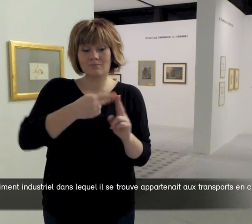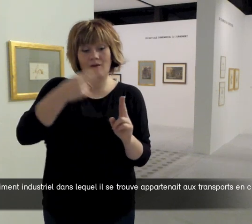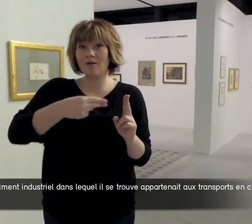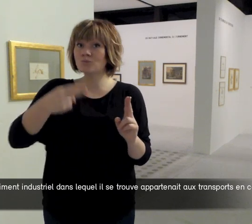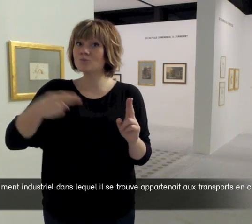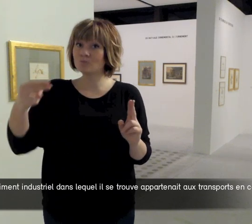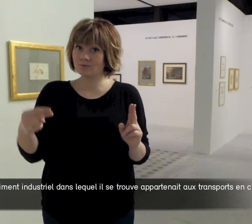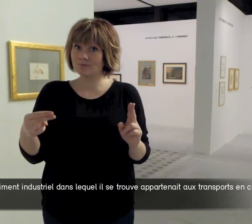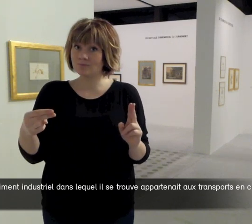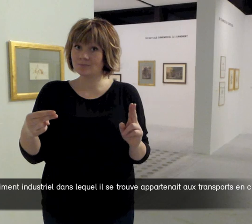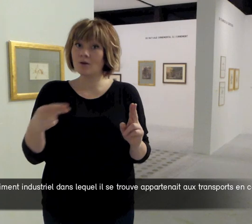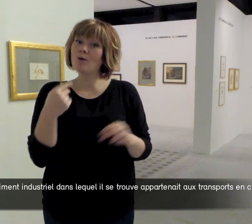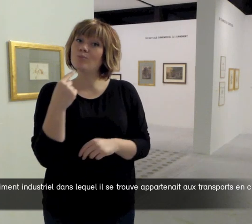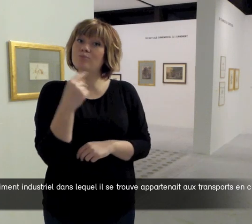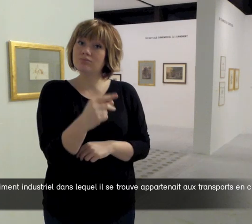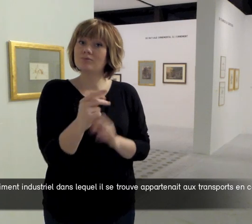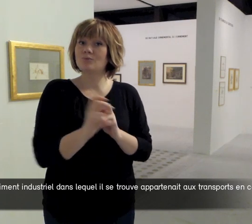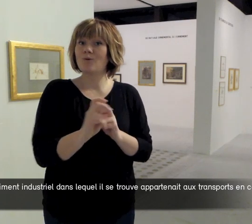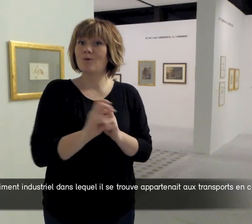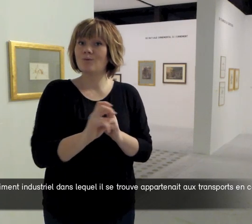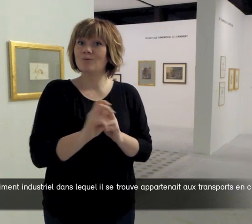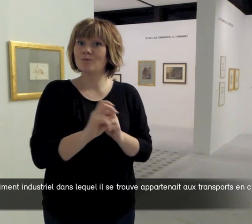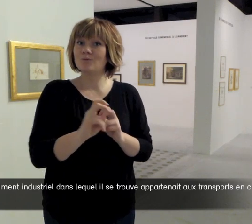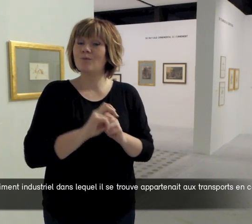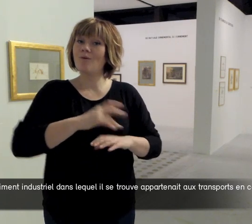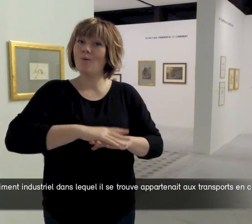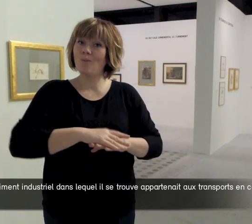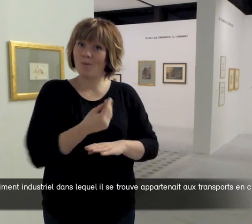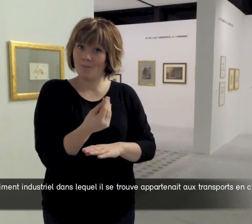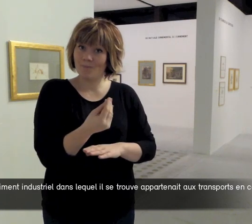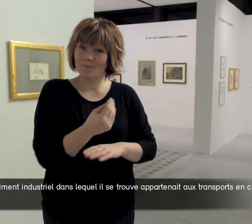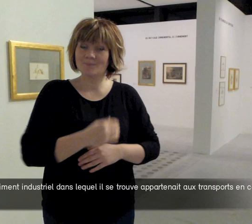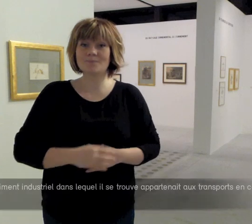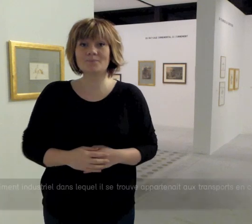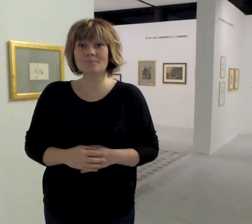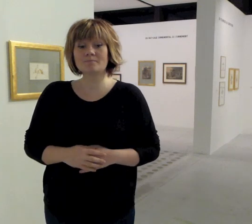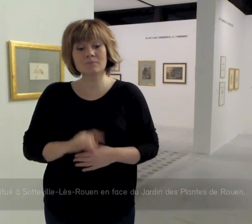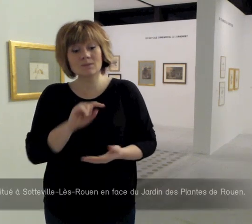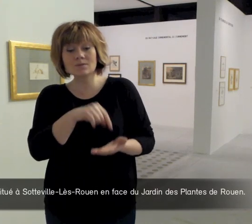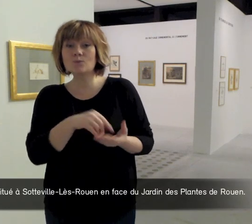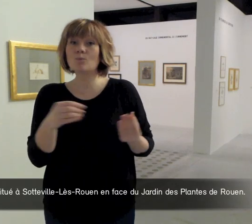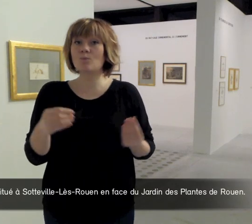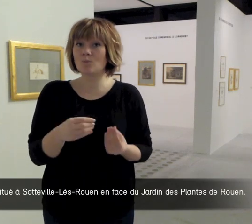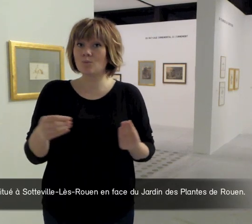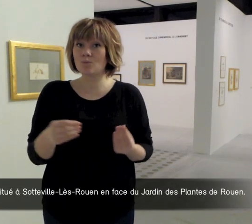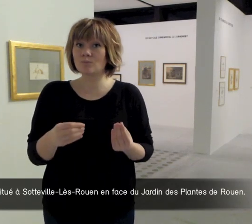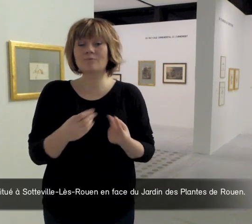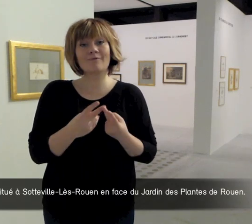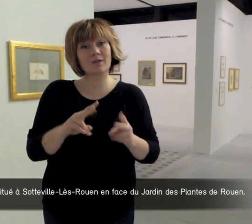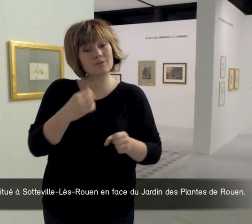Le bâtiment industriel dans lequel il se trouve appartenait au transport en commun rouennais. Il est situé à